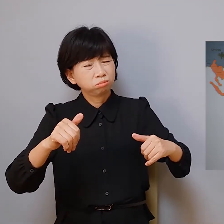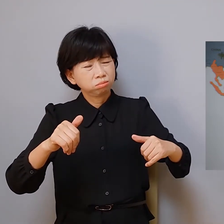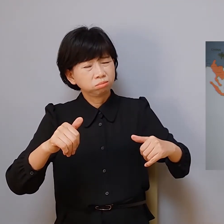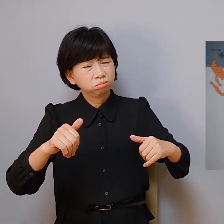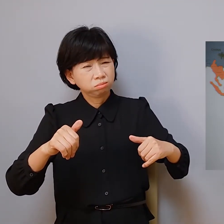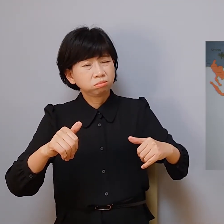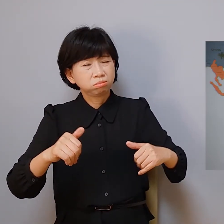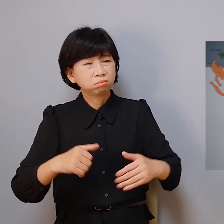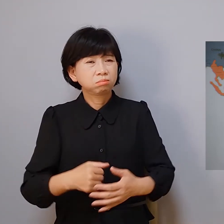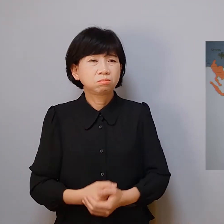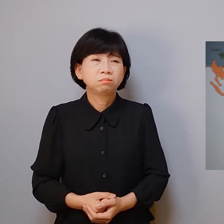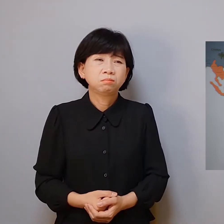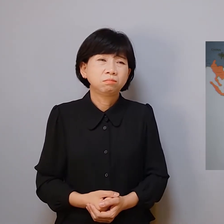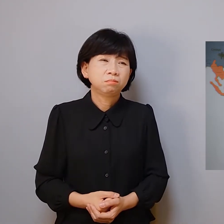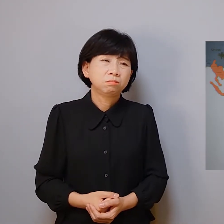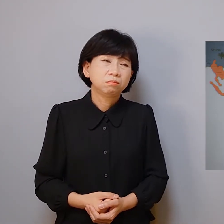거죠.